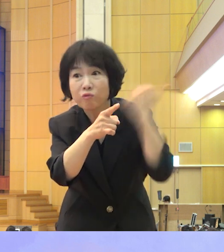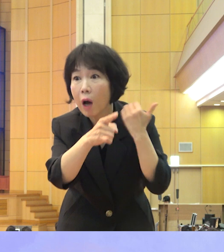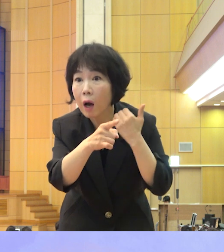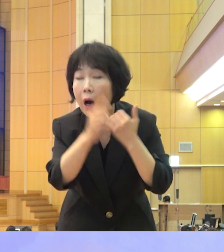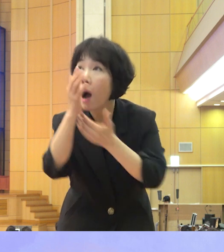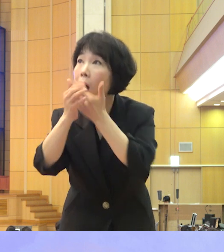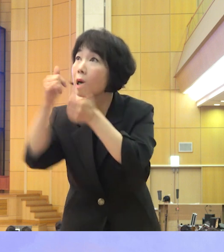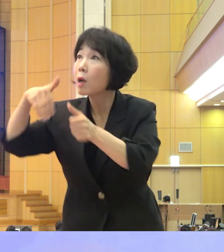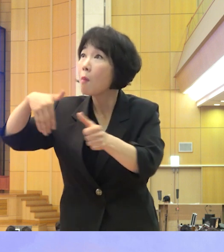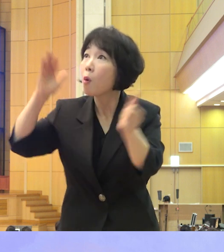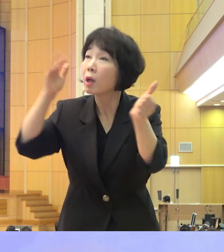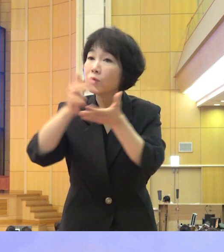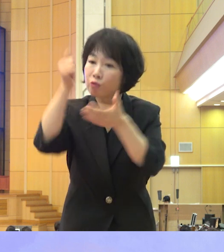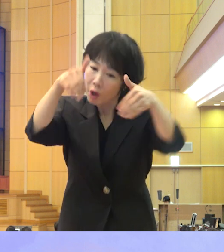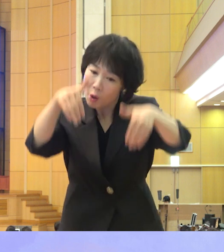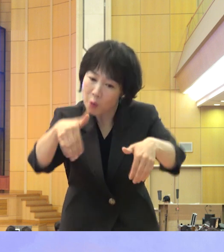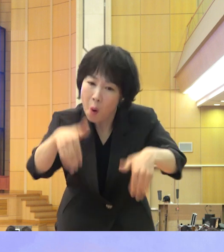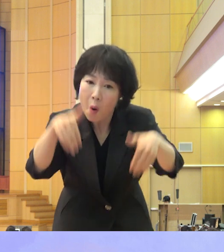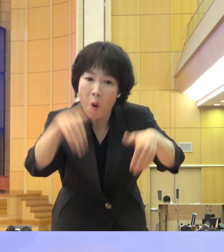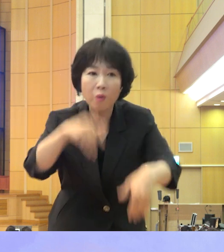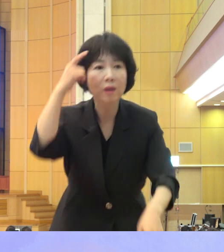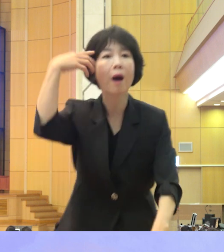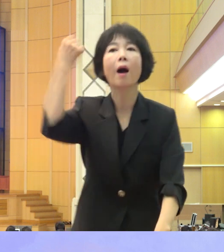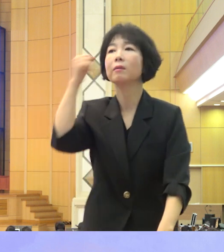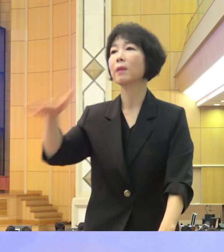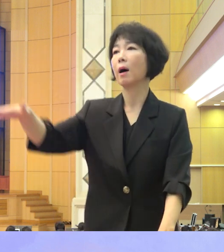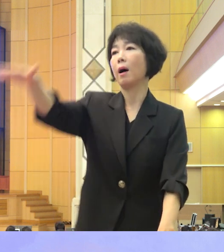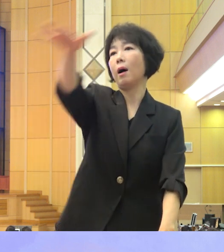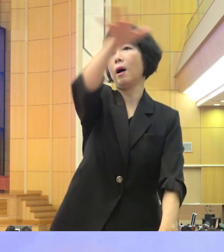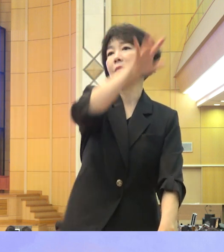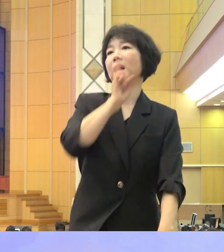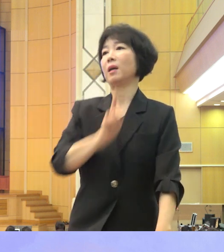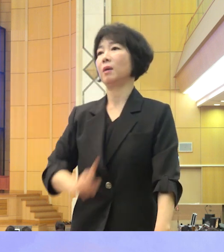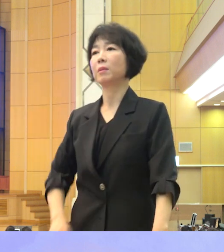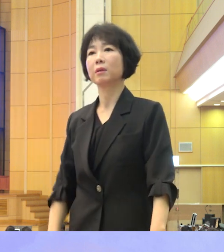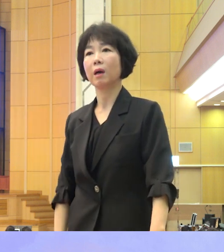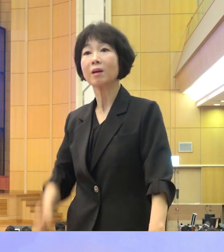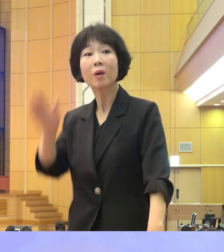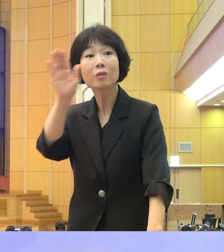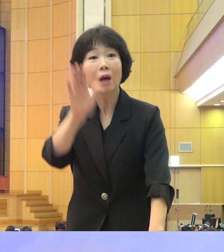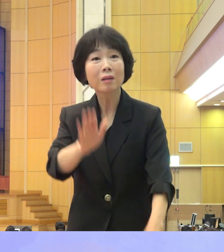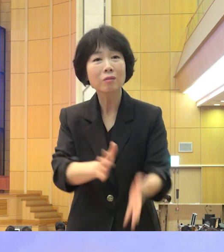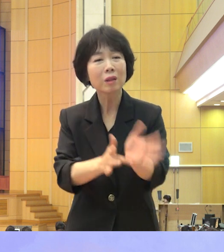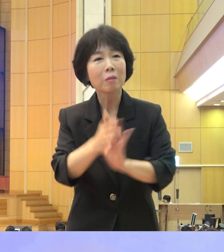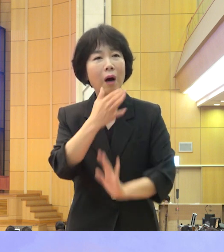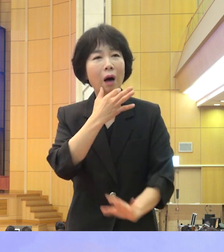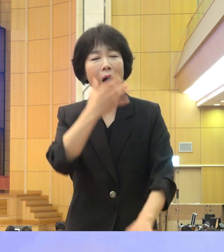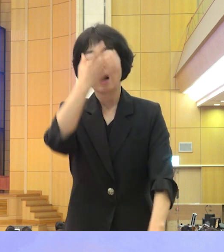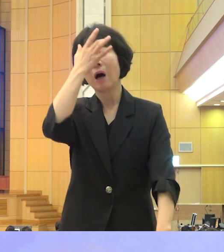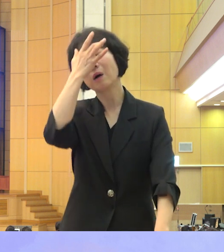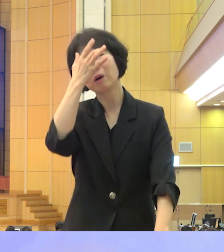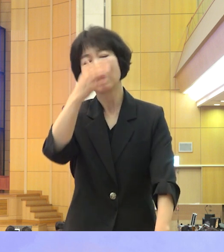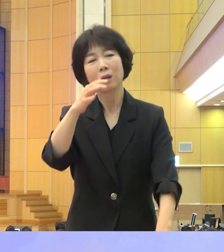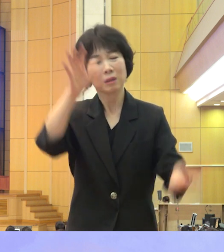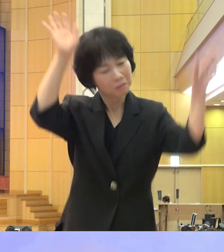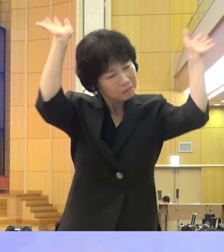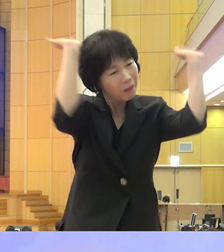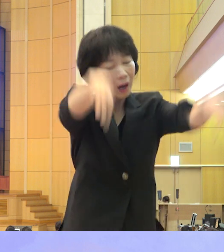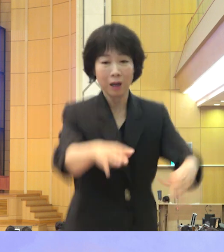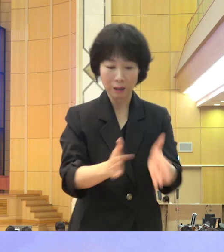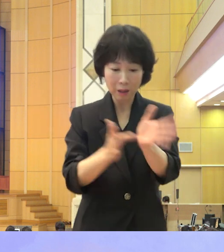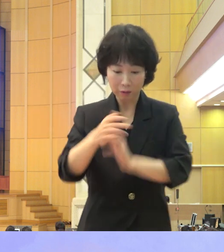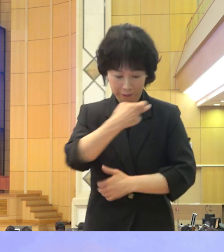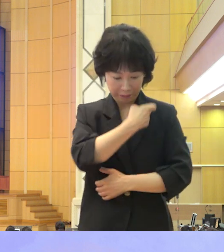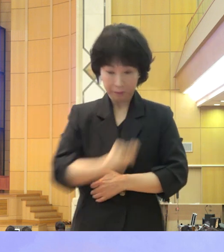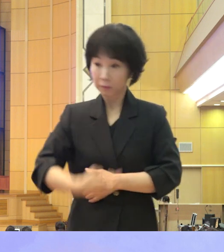하나님이 보낸 선지자 중에 하나일 것이다 라고 말하는데, 12 제자가 된 너희들은